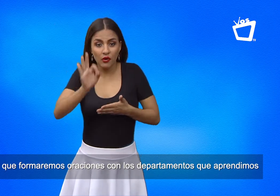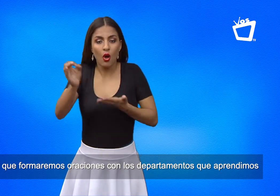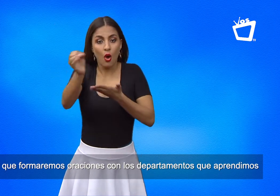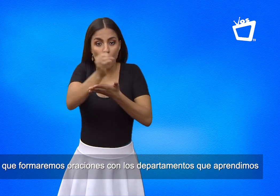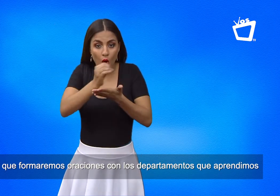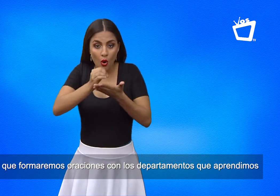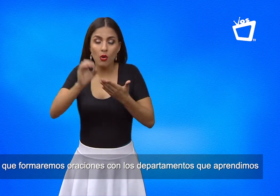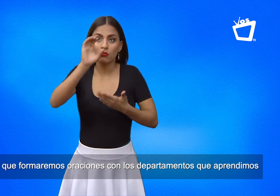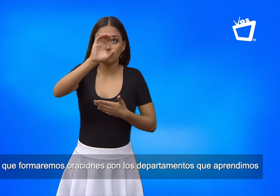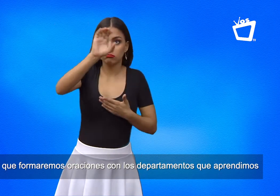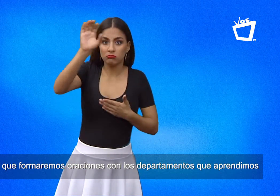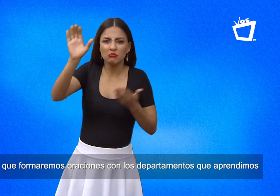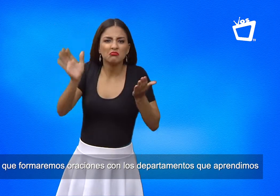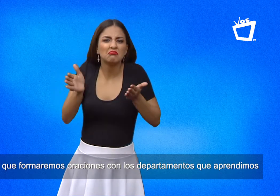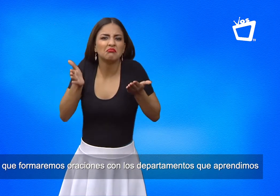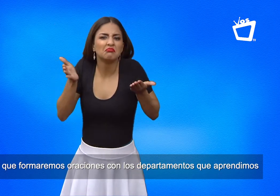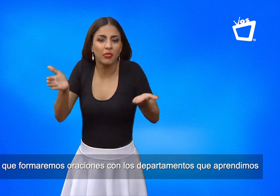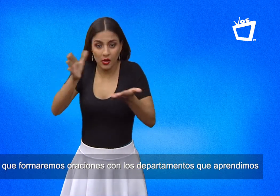los departamentos que aprendimos.